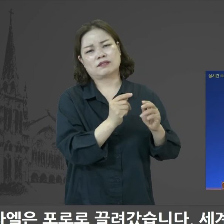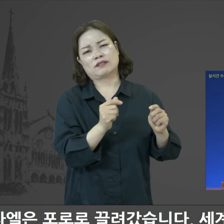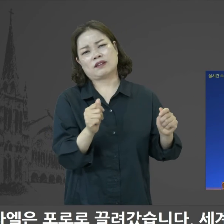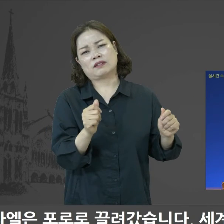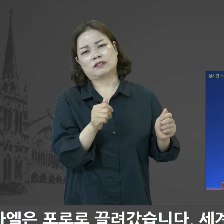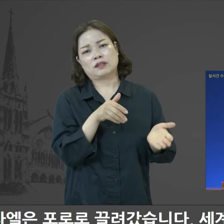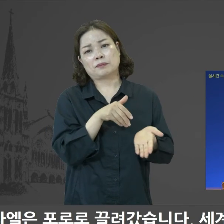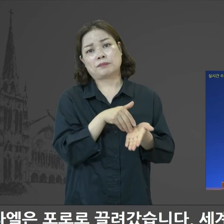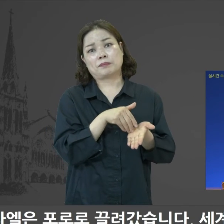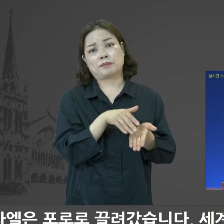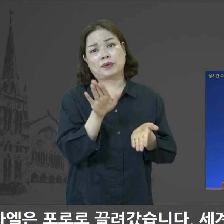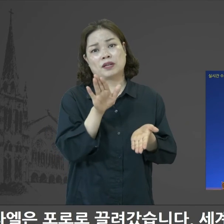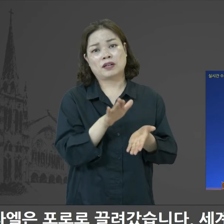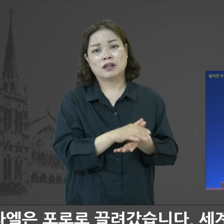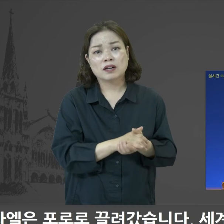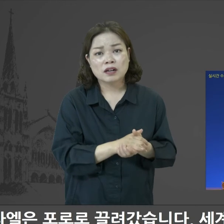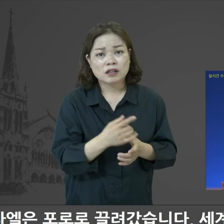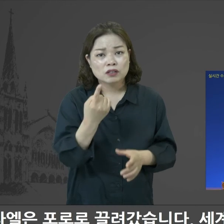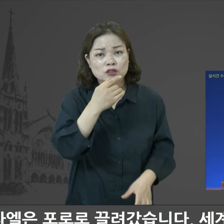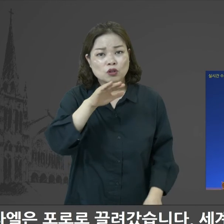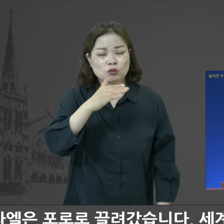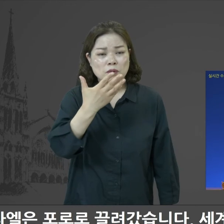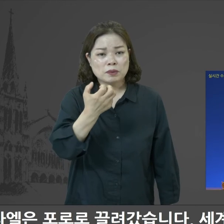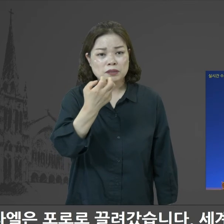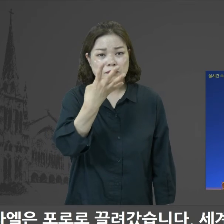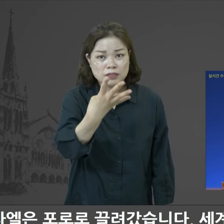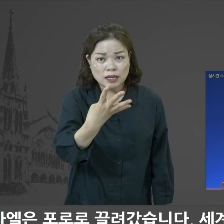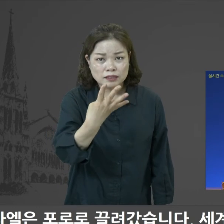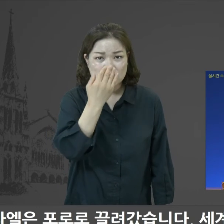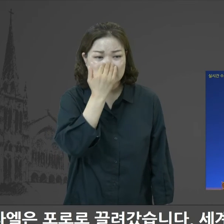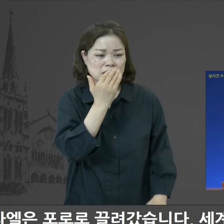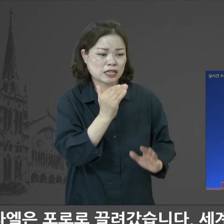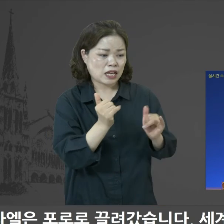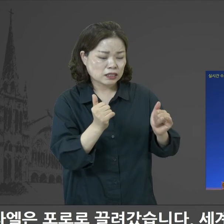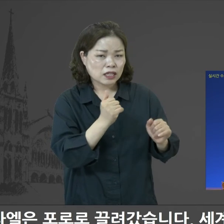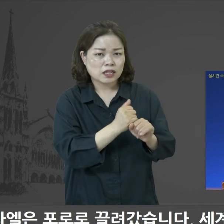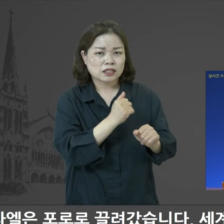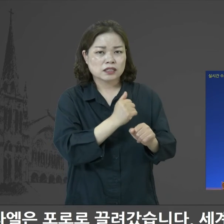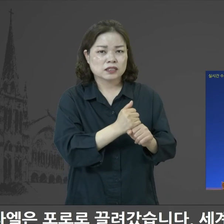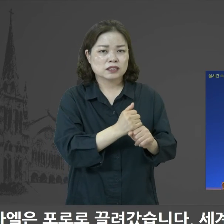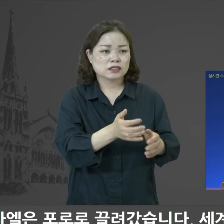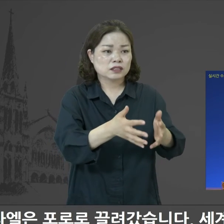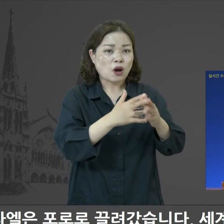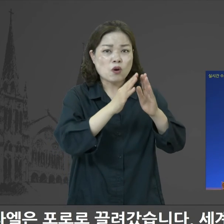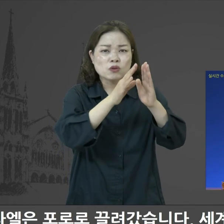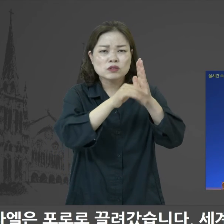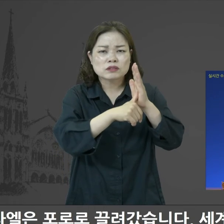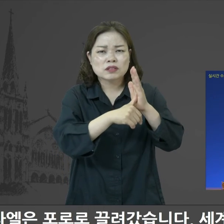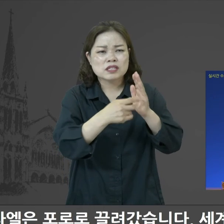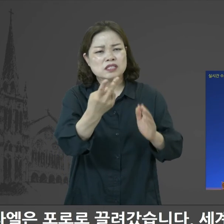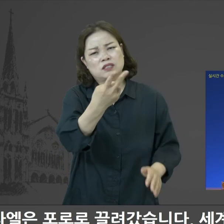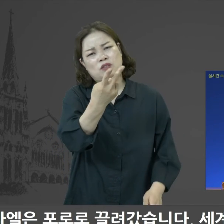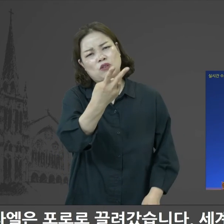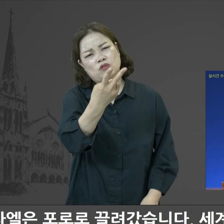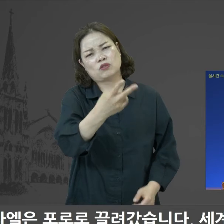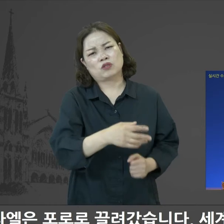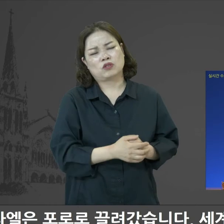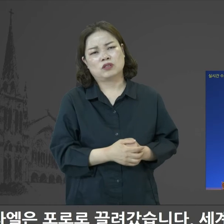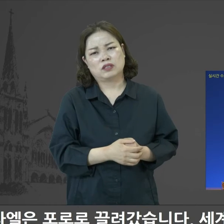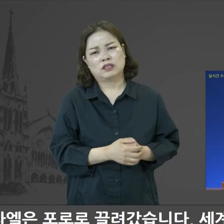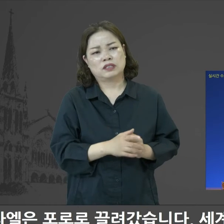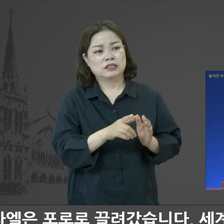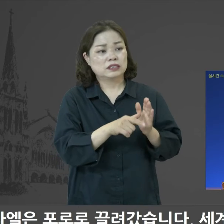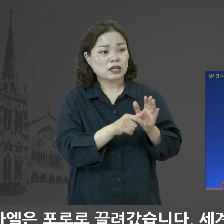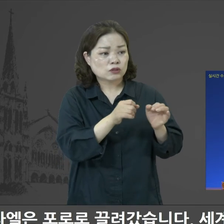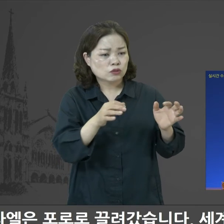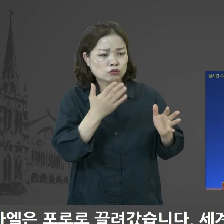완전히 추방당했습니다. 1948년 이스라엘이 다시 기적적으로 건국될 때까지 약 2000년 조금 못 되는